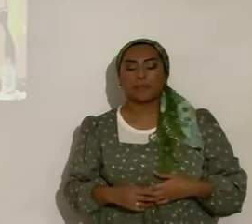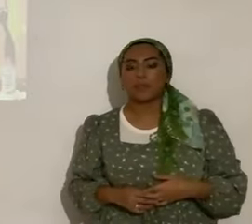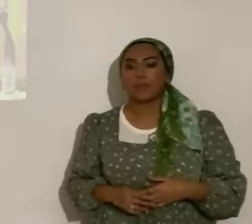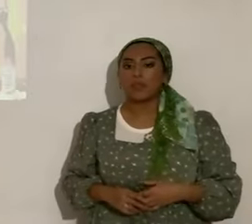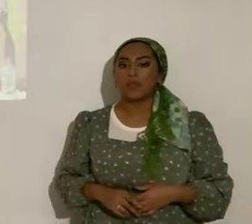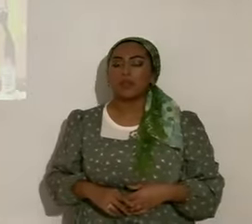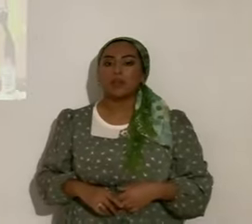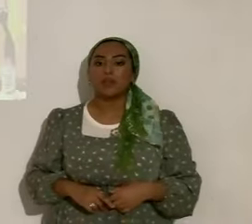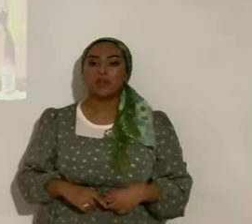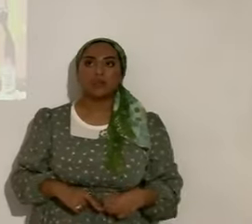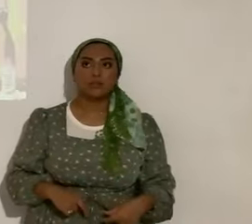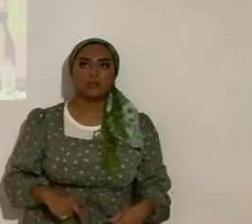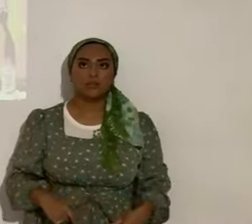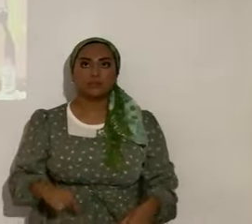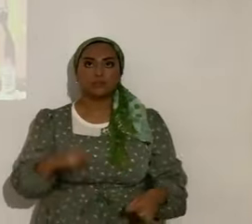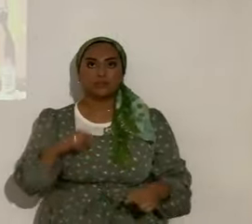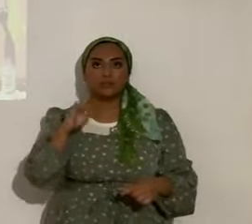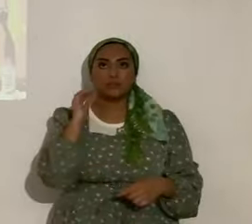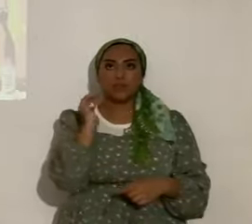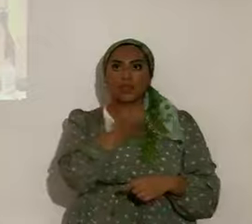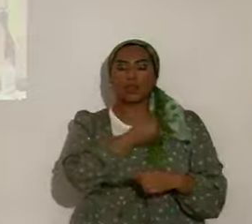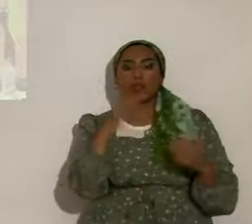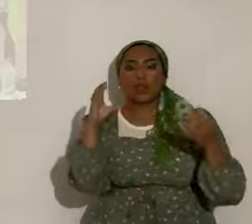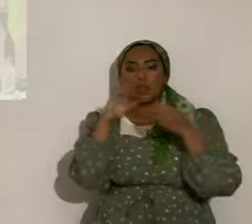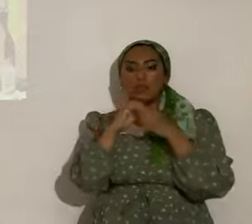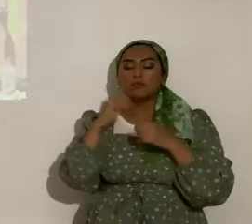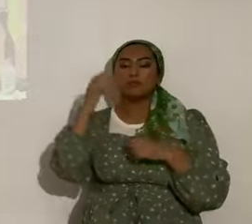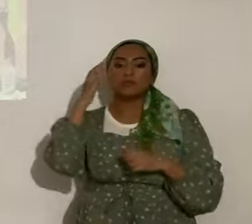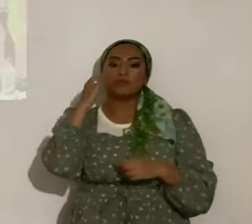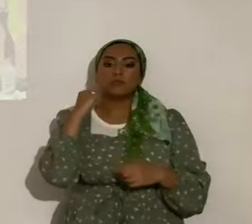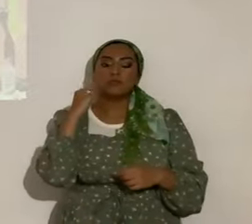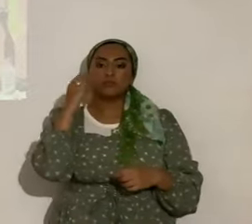la tierra se refiere a nuestra propia experiencia externa,